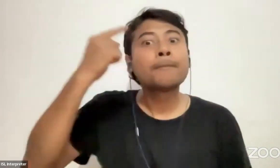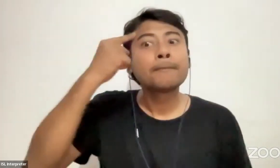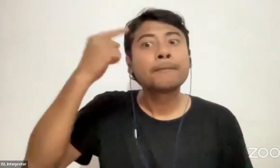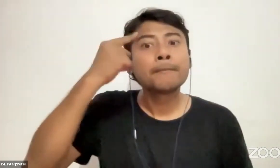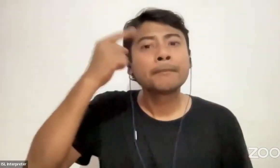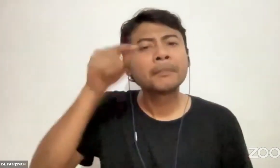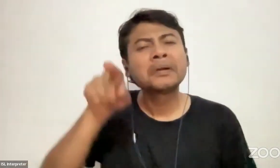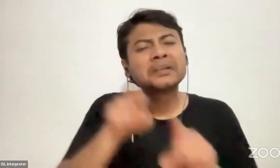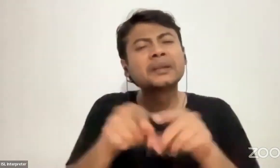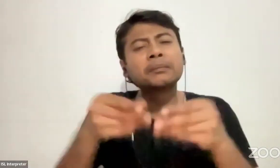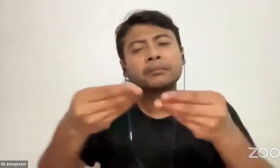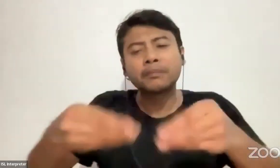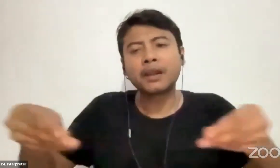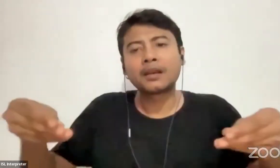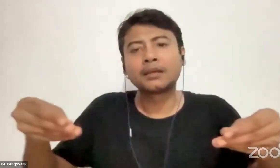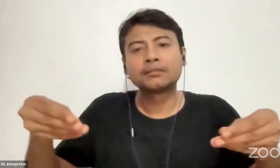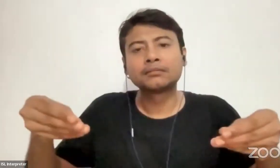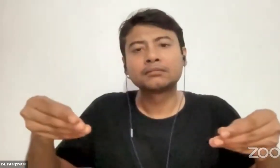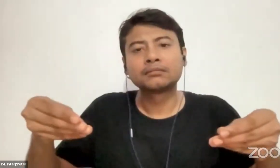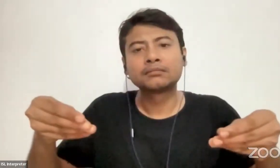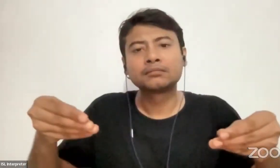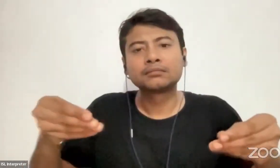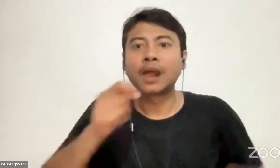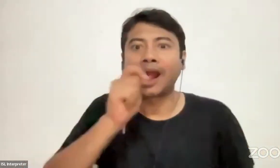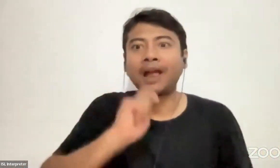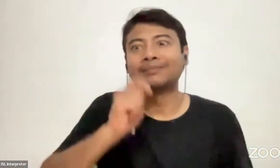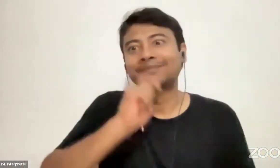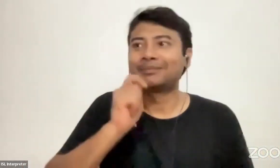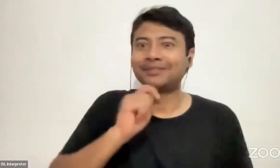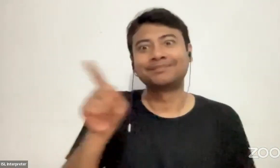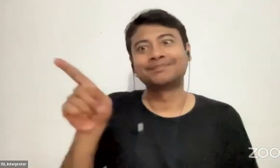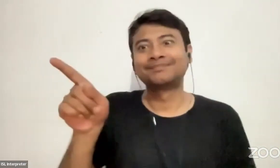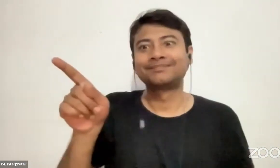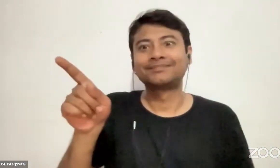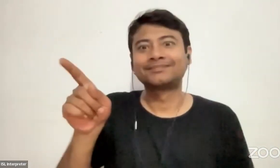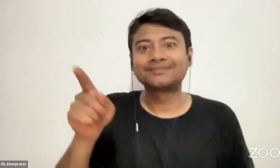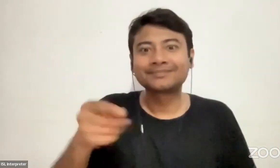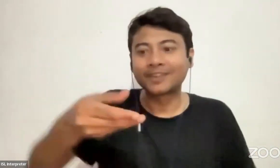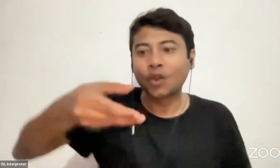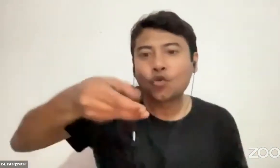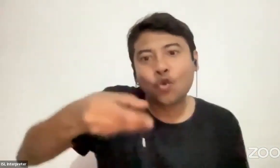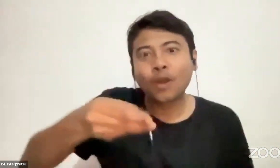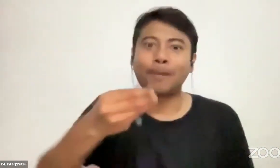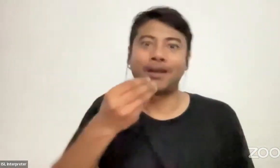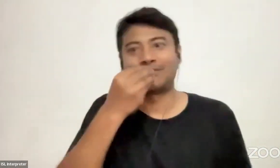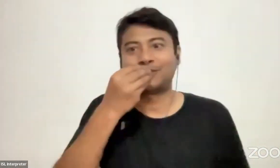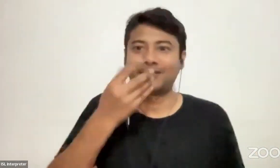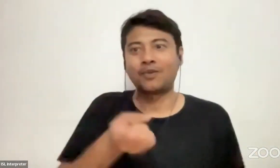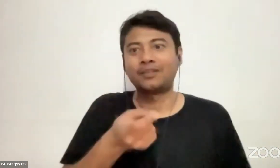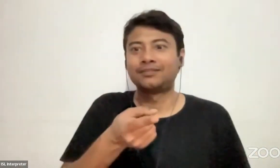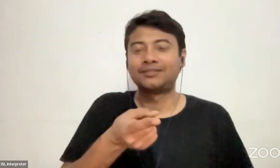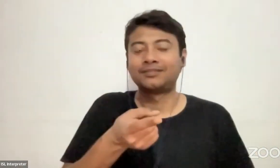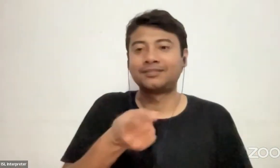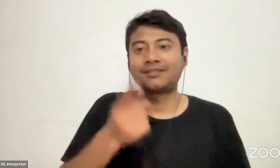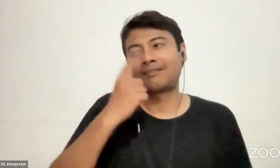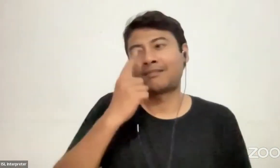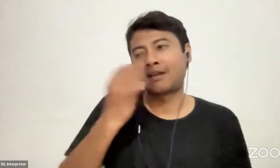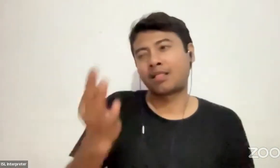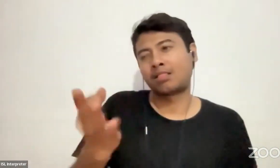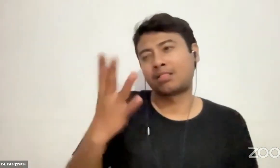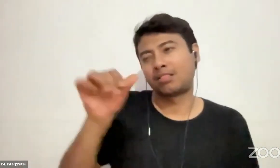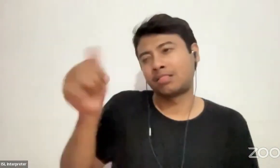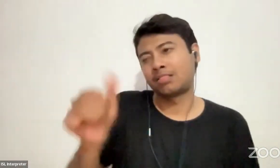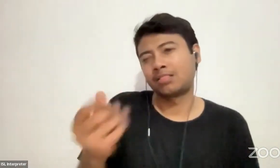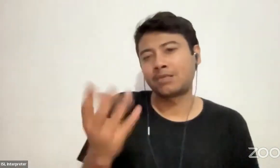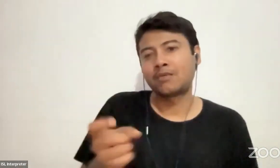टिक्की खानी है, अच्छी सुंदर स्त्री चाहिए, है ना, बच्चे चाहिए, बहुत बड़ा घर चाहिए, गाड़ी चाहिए,